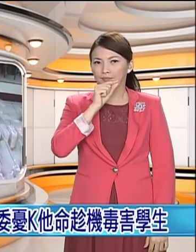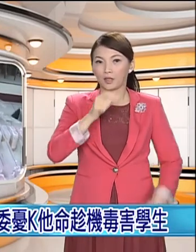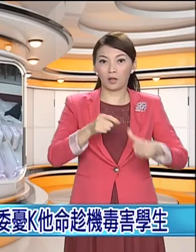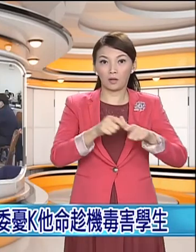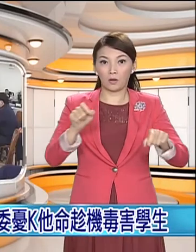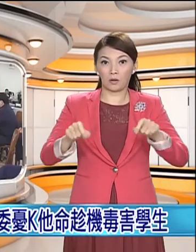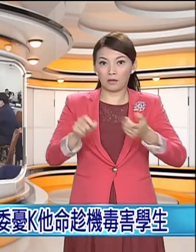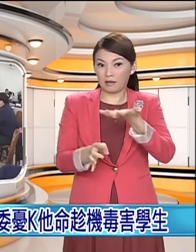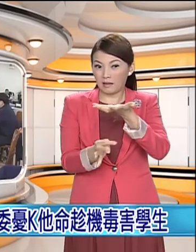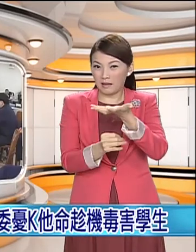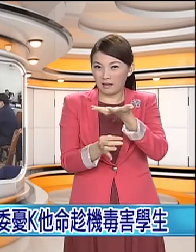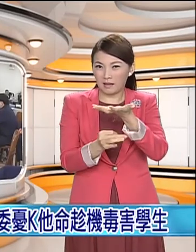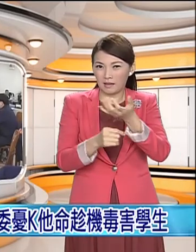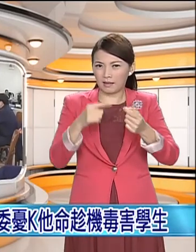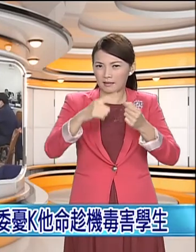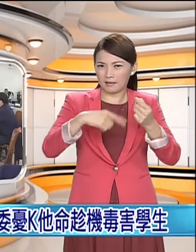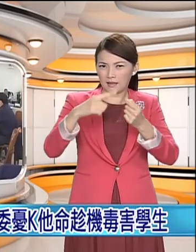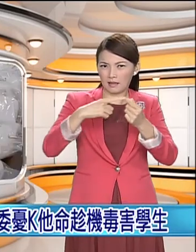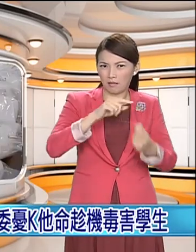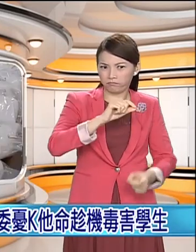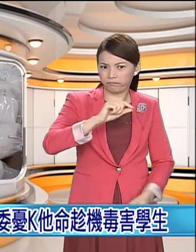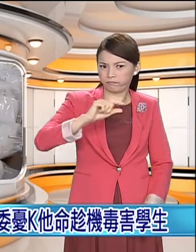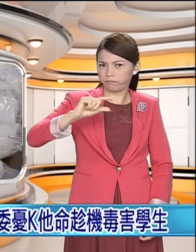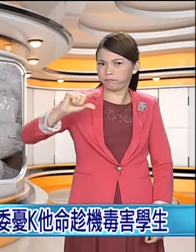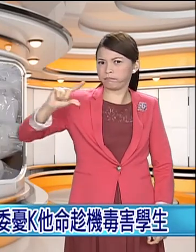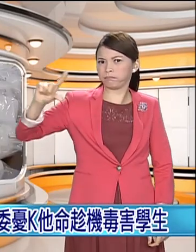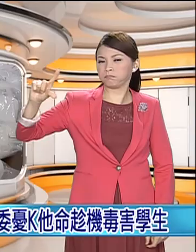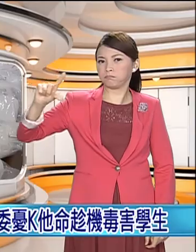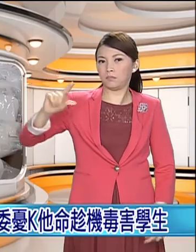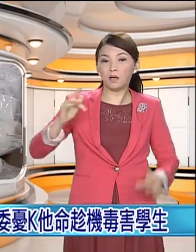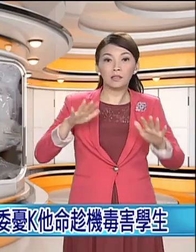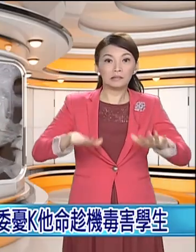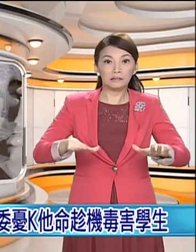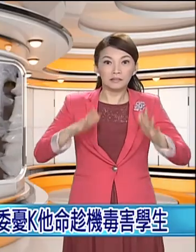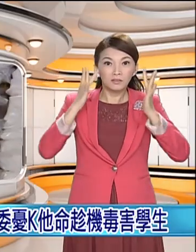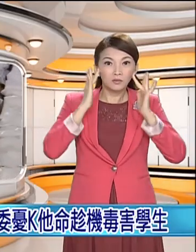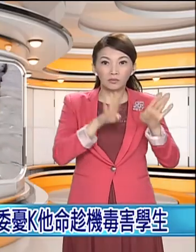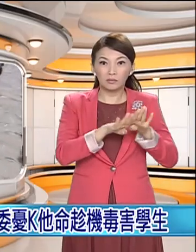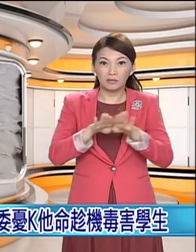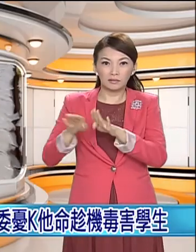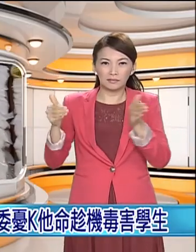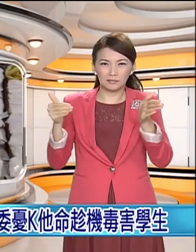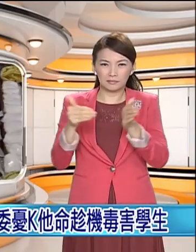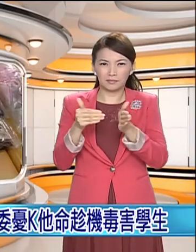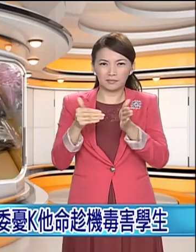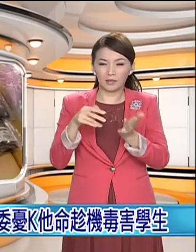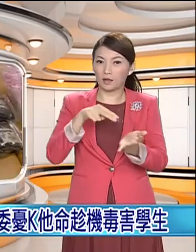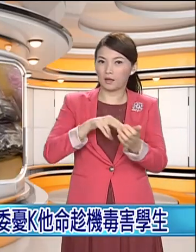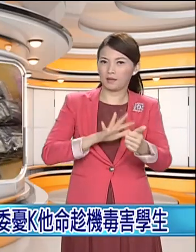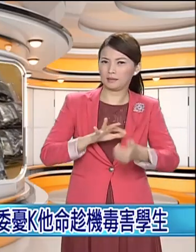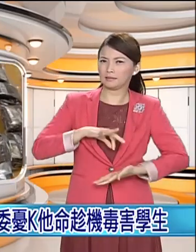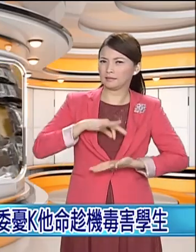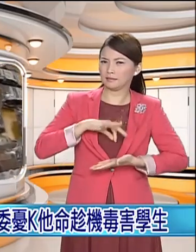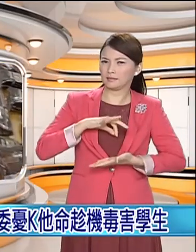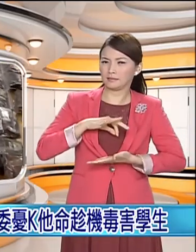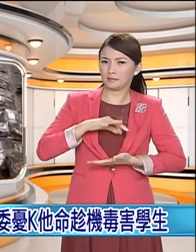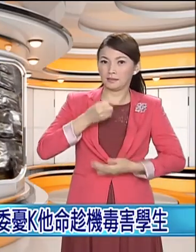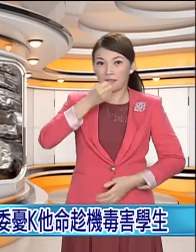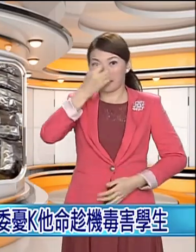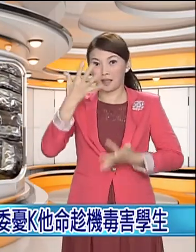暑假就快要到了，立委就忧心会变成年轻学生在外全聚拉 K 的高危